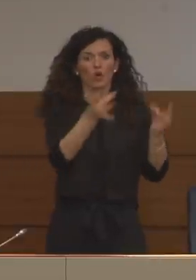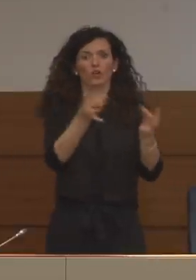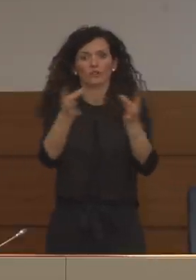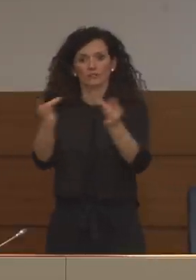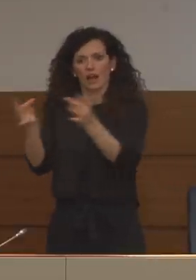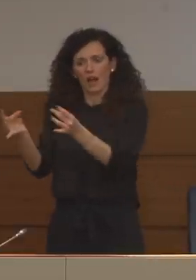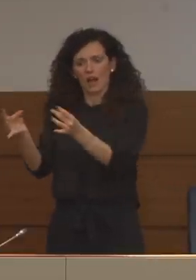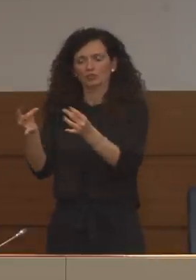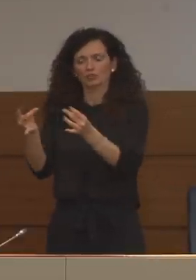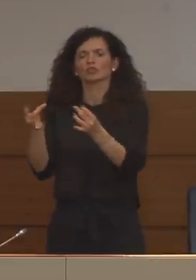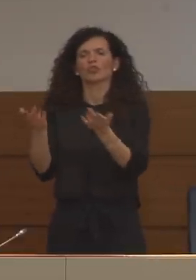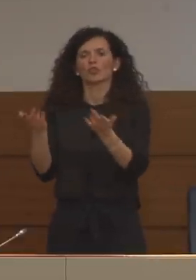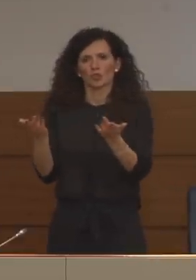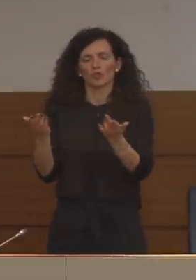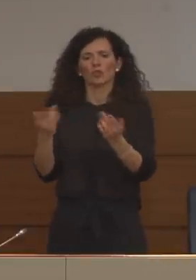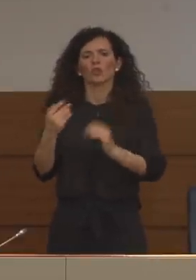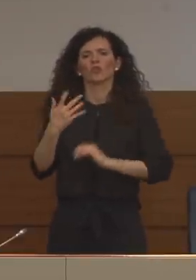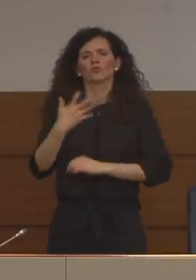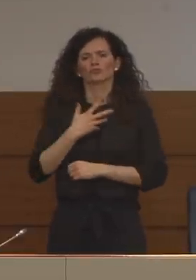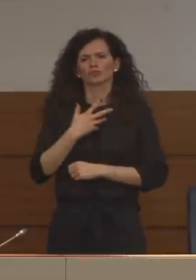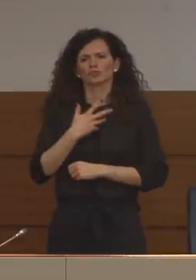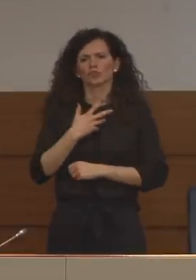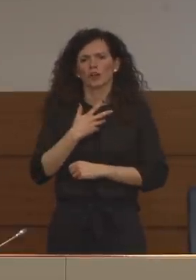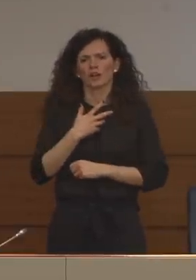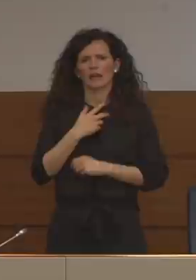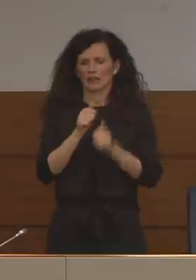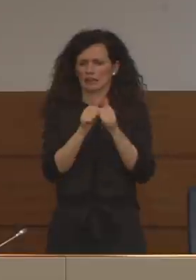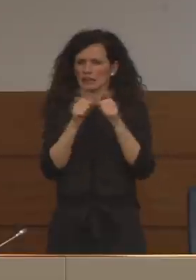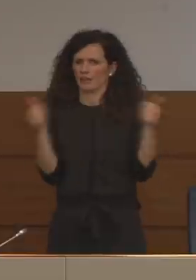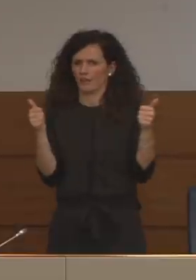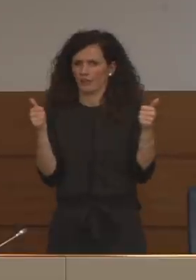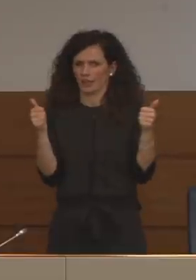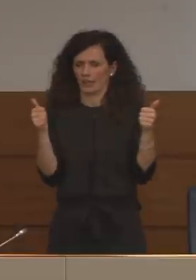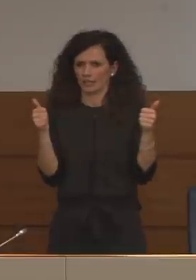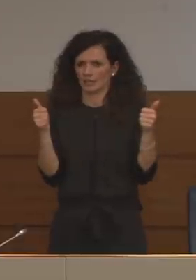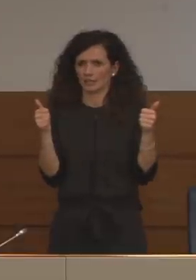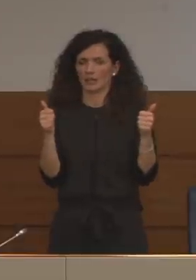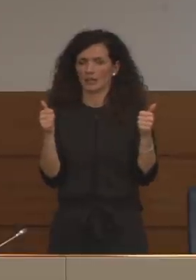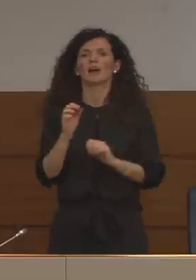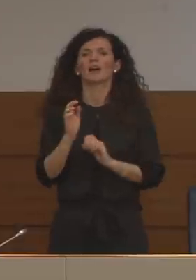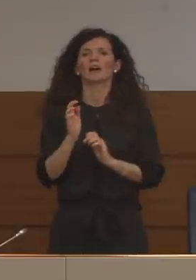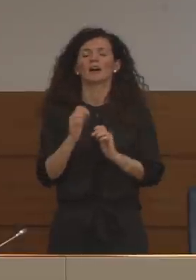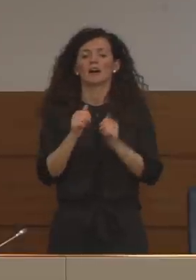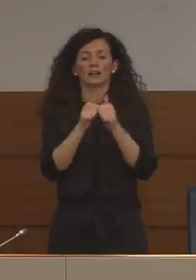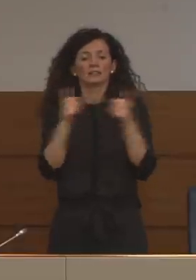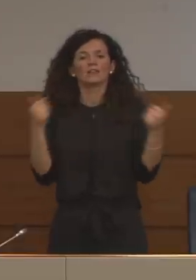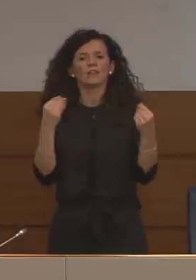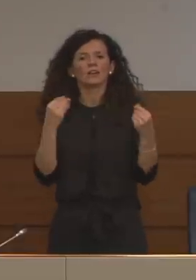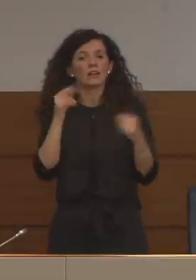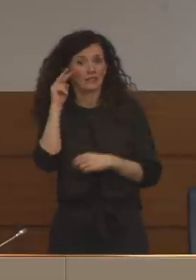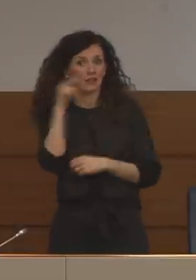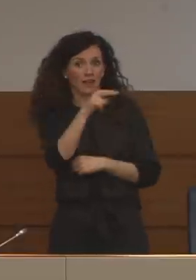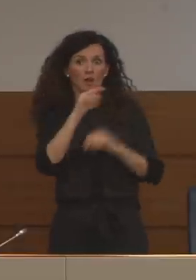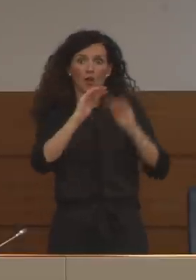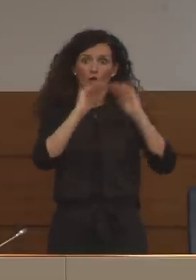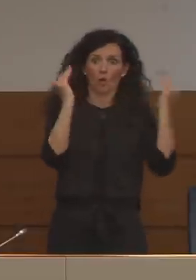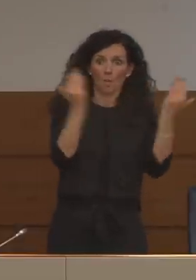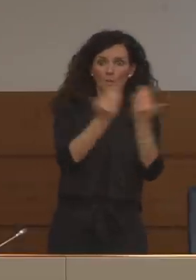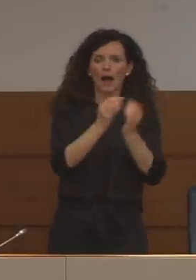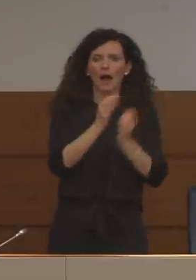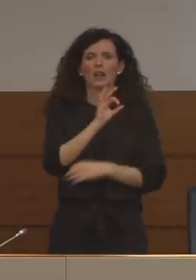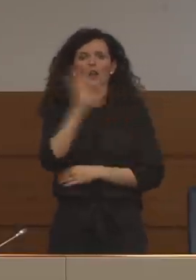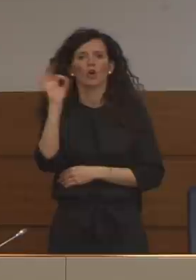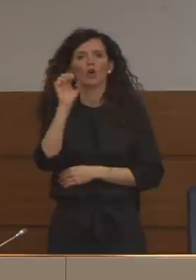va fatta una distinzione si è ragionamento su scala globale diciamo anche solo europea